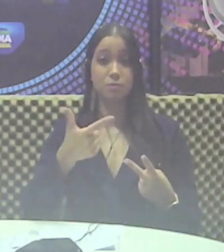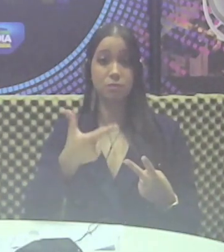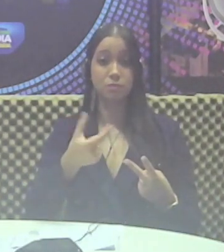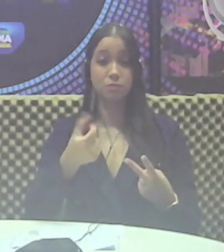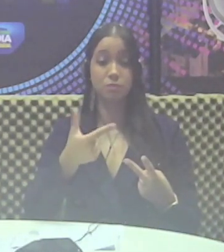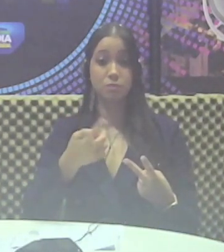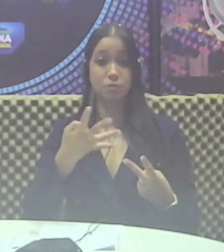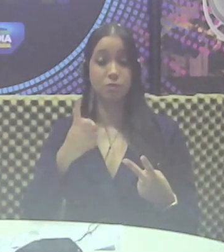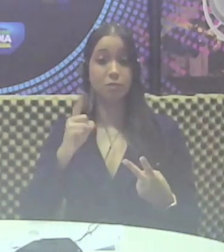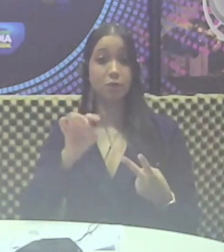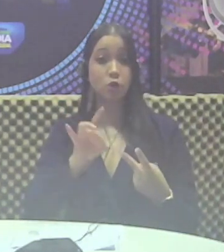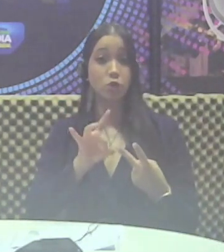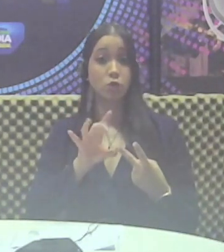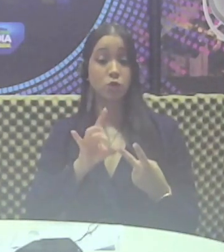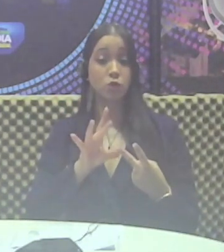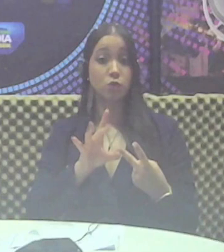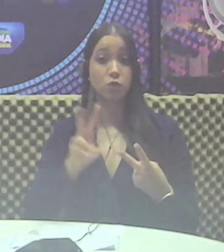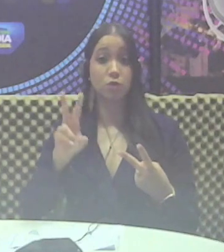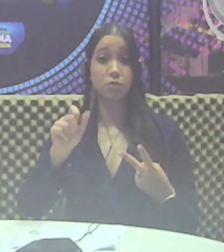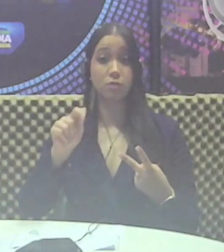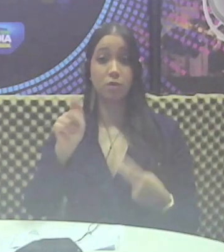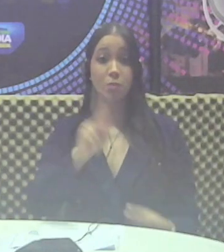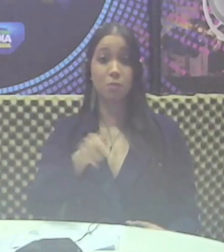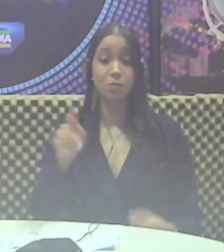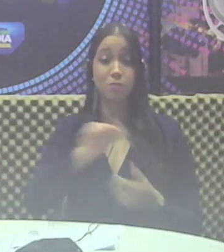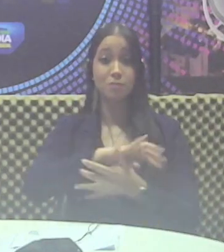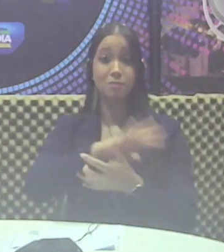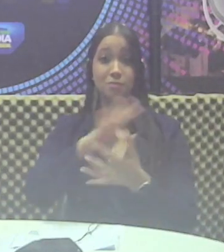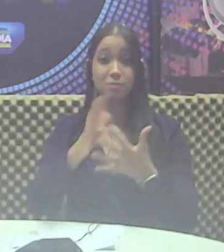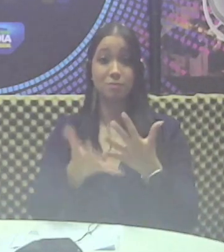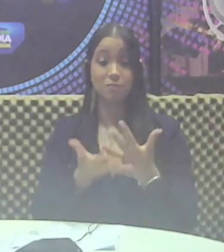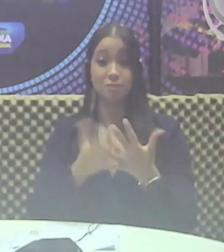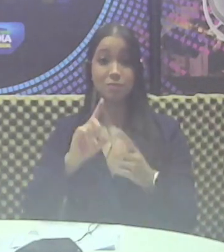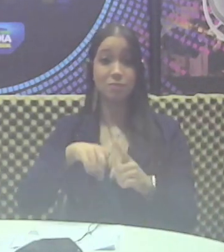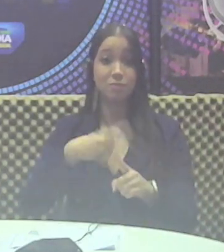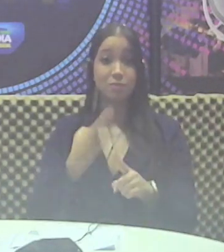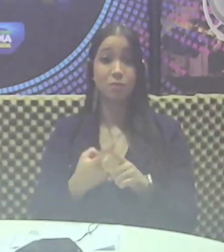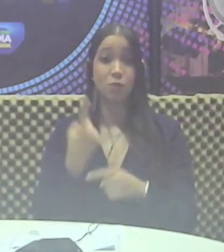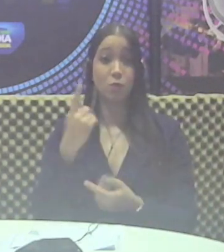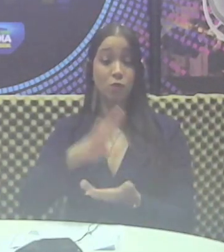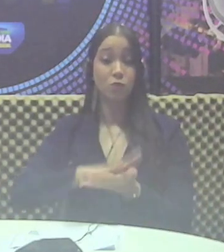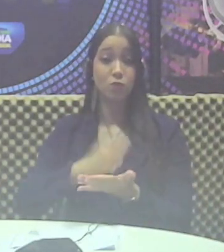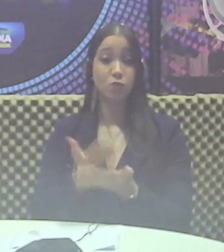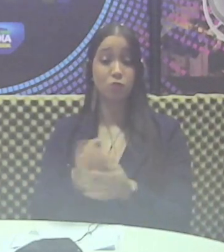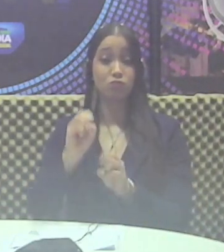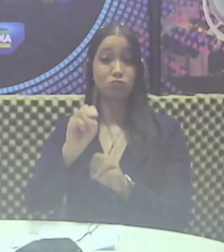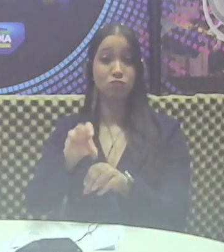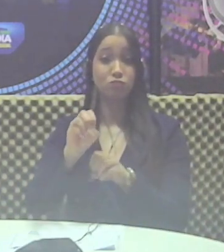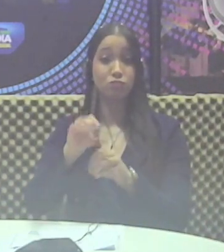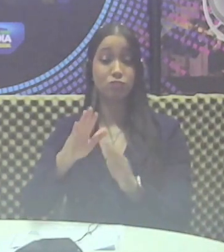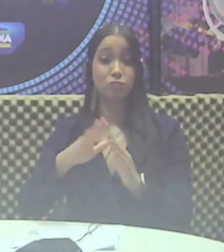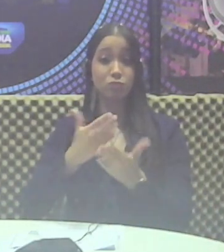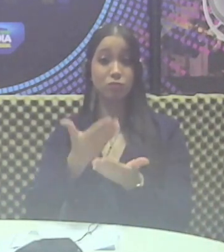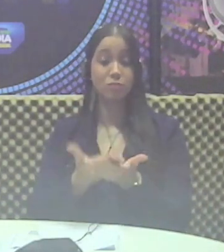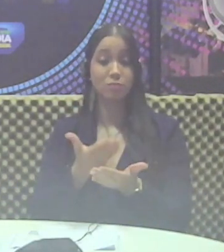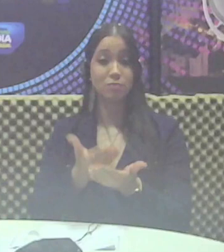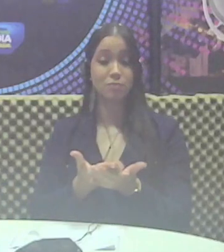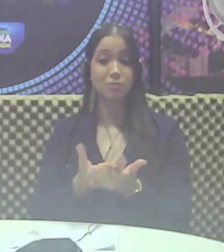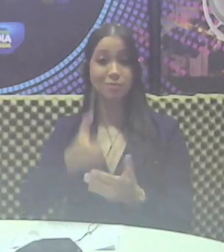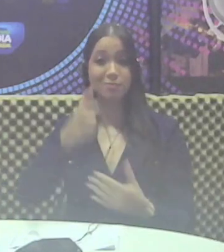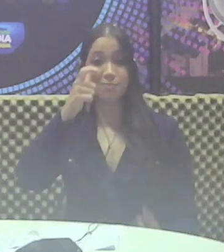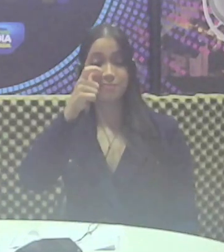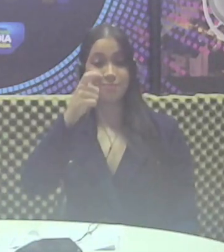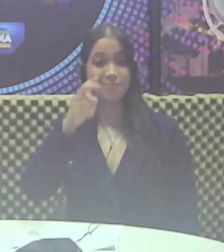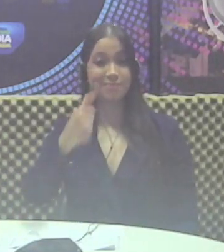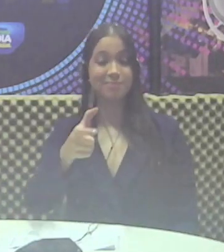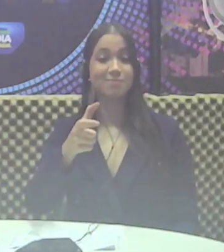02/2024 é exclusivo para uma vaga de professor de Libras e uma para intérprete educacional, sendo que os